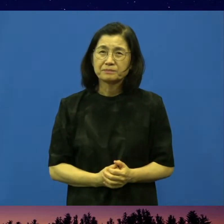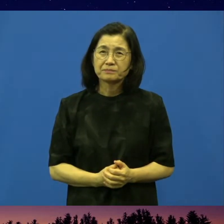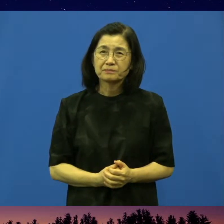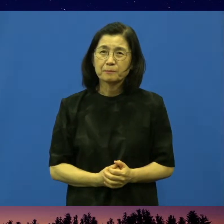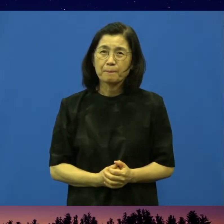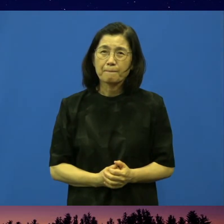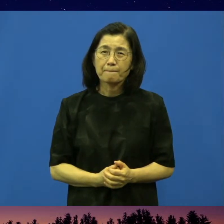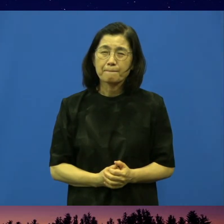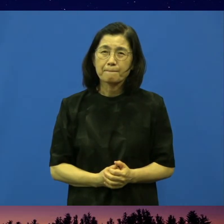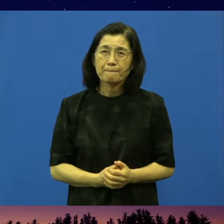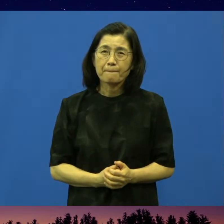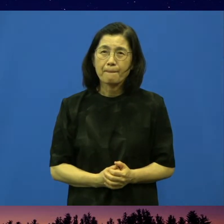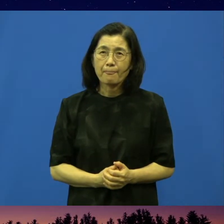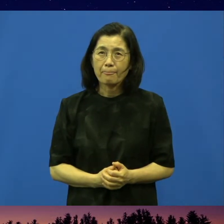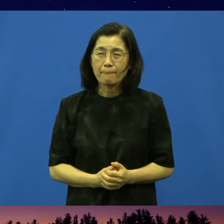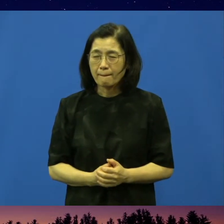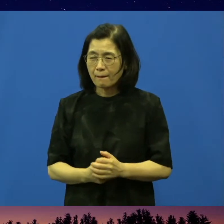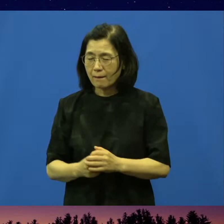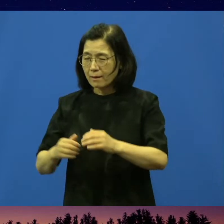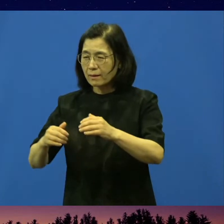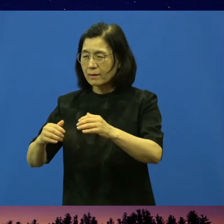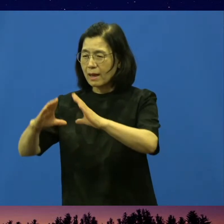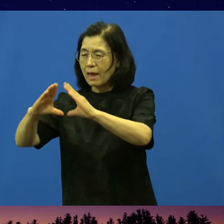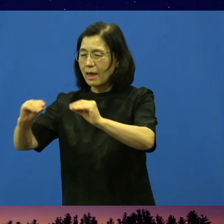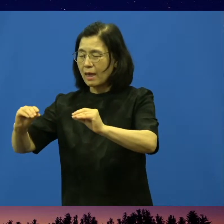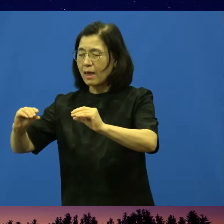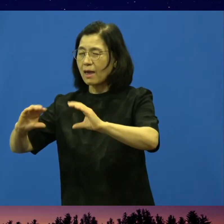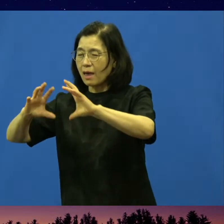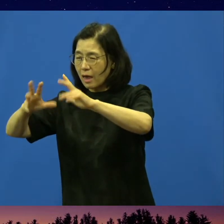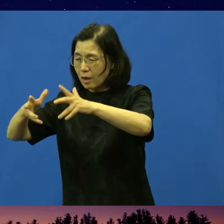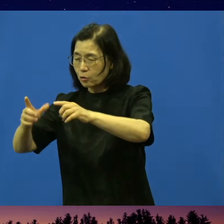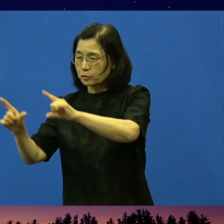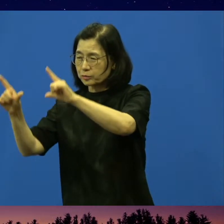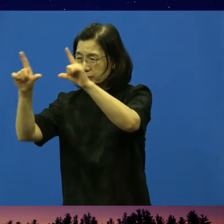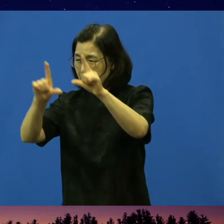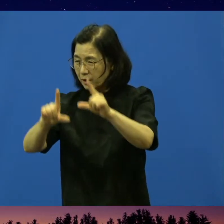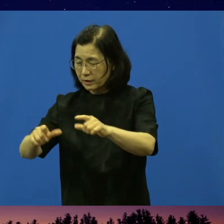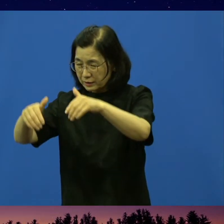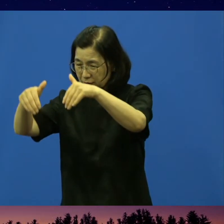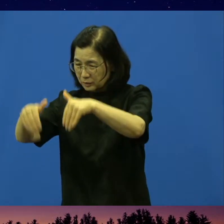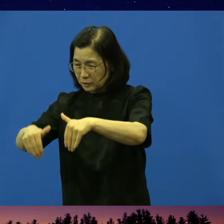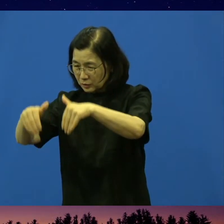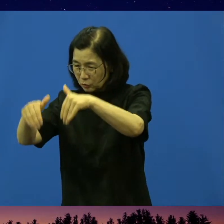비록 노예라도 일자리만 찾으면 먹을 것 걱정은 애국에서는 하지 않아요.